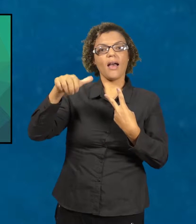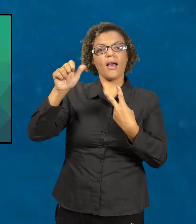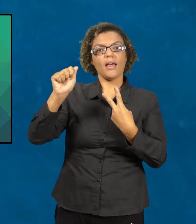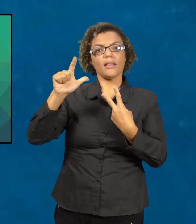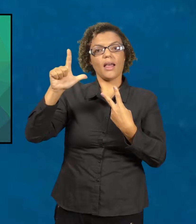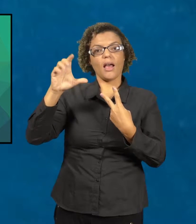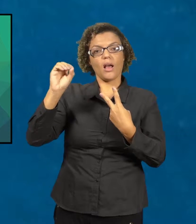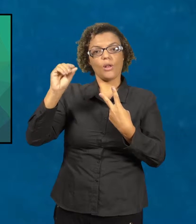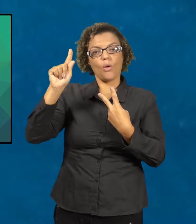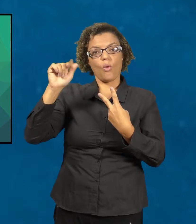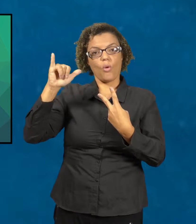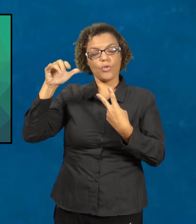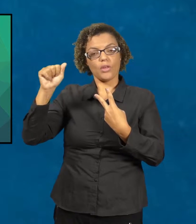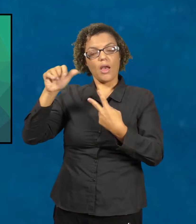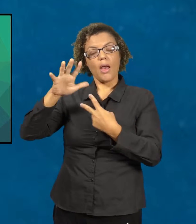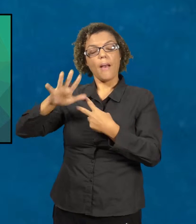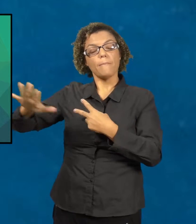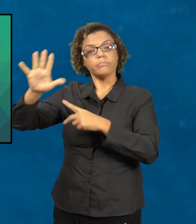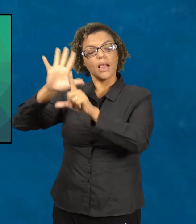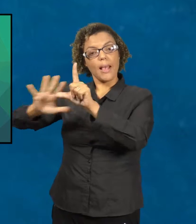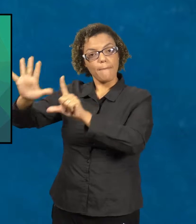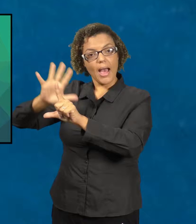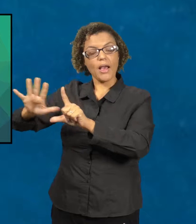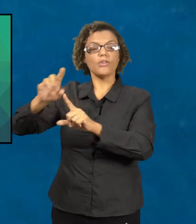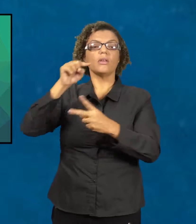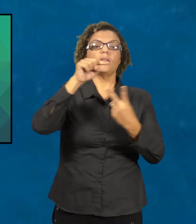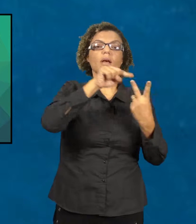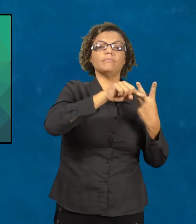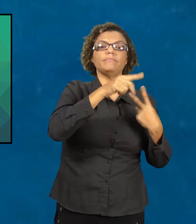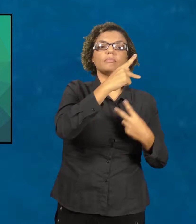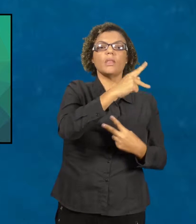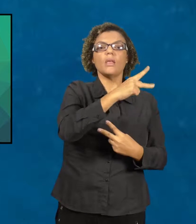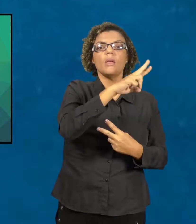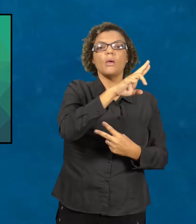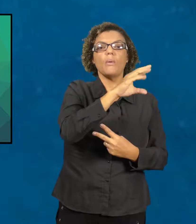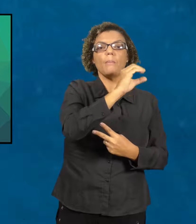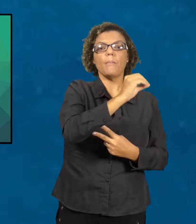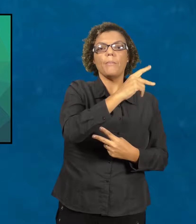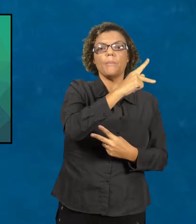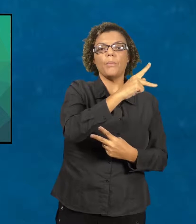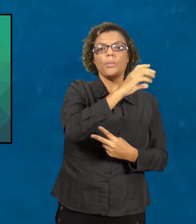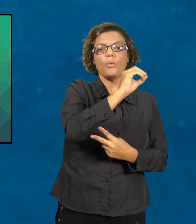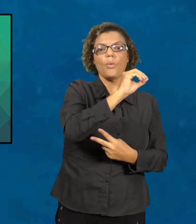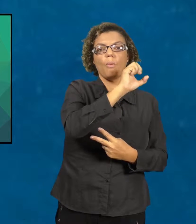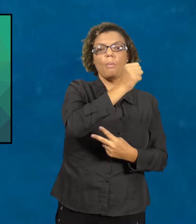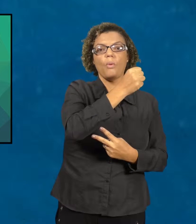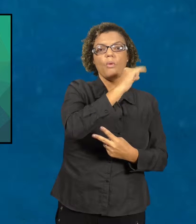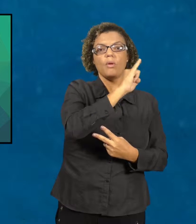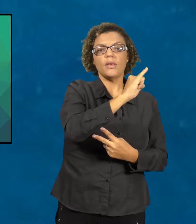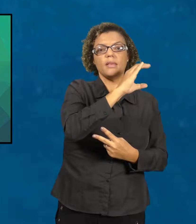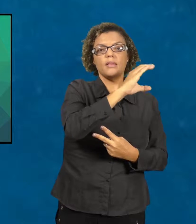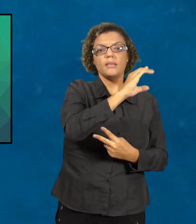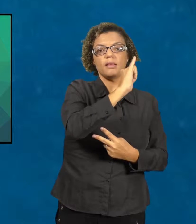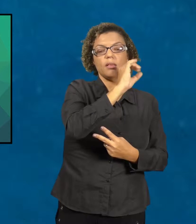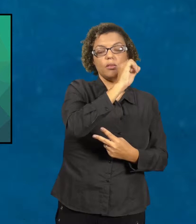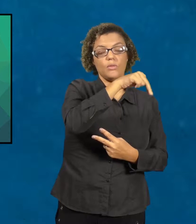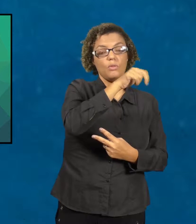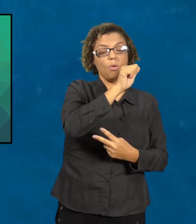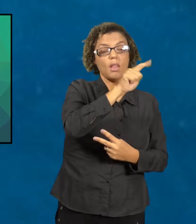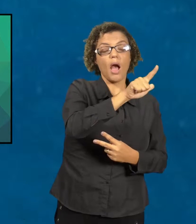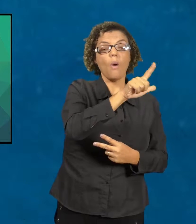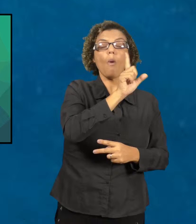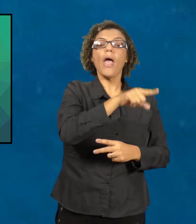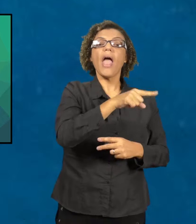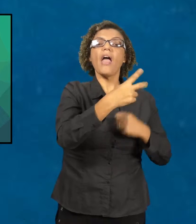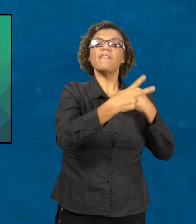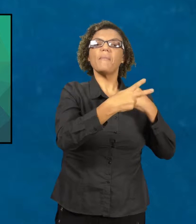e as proposicionais. Para alguns autores, as representações proposicionais são aquelas verbalmente expressáveis,